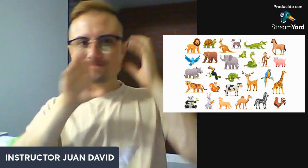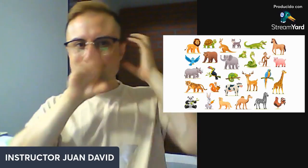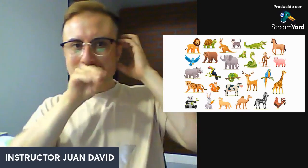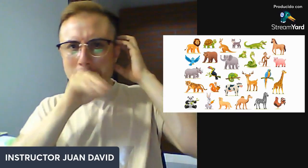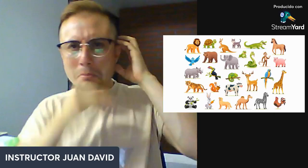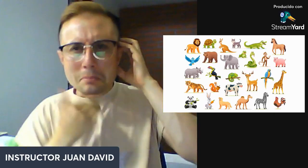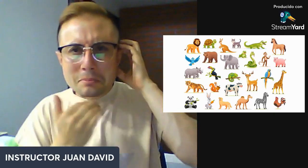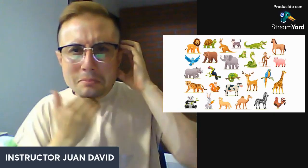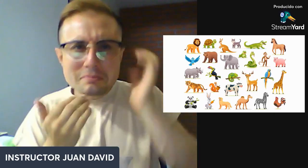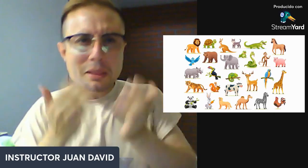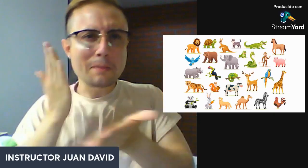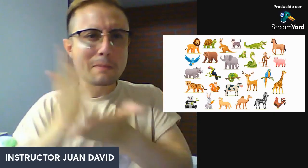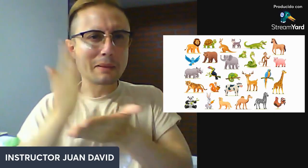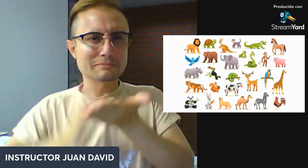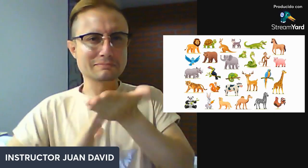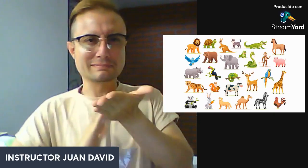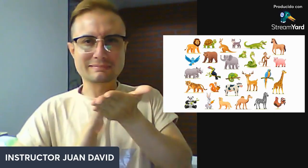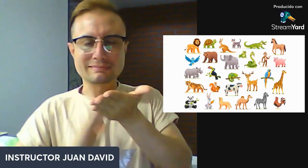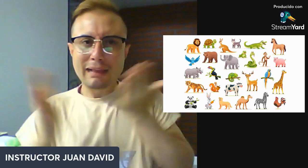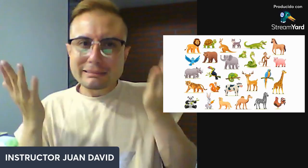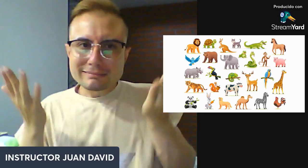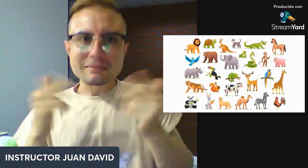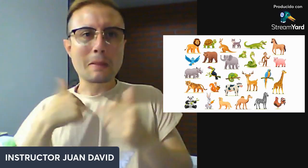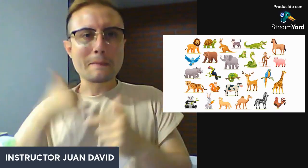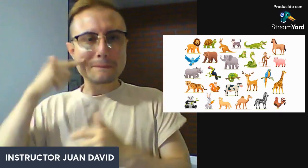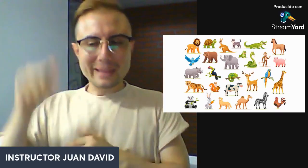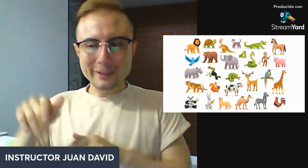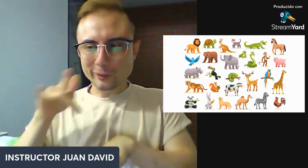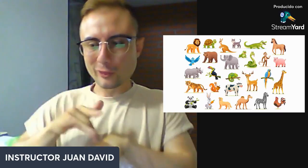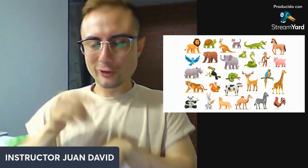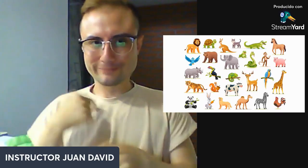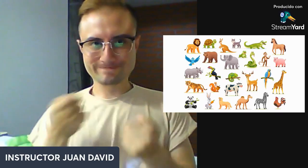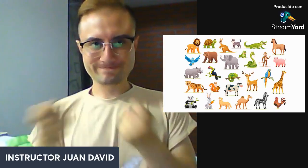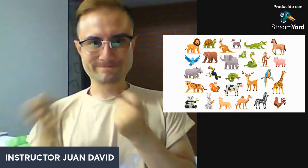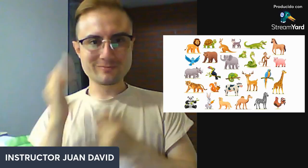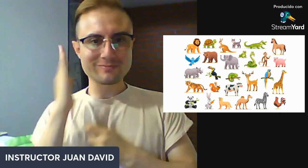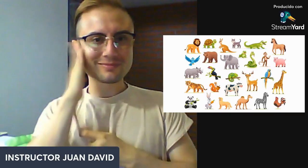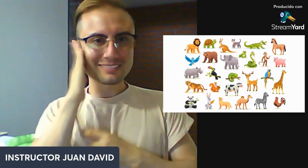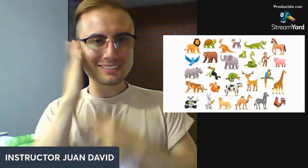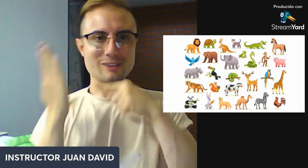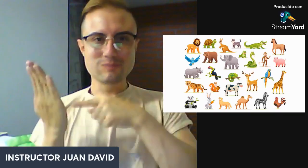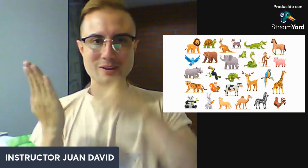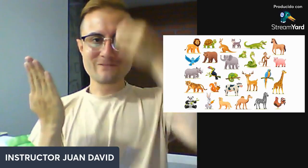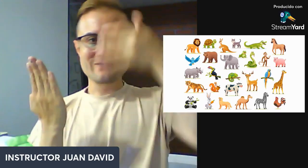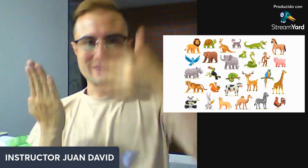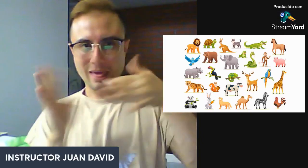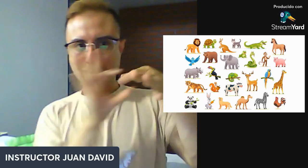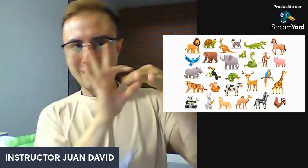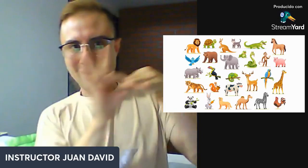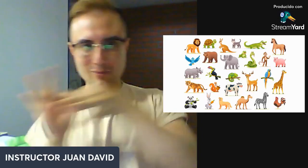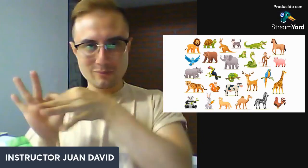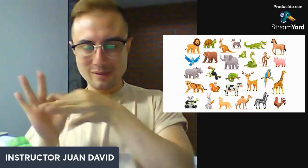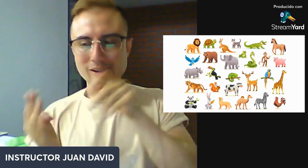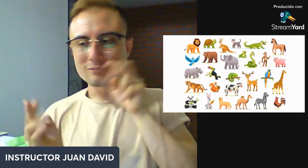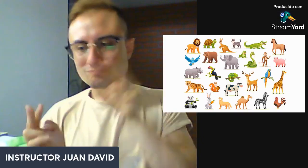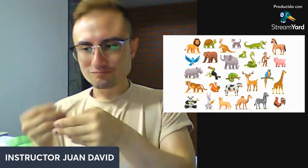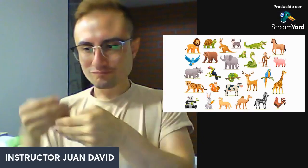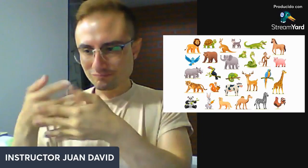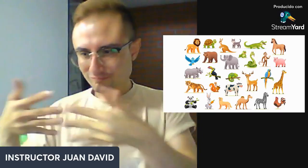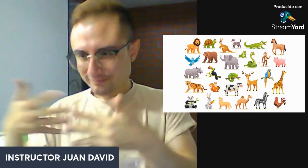Claro, ni, sí, lo que pasa es que es un problema de la plataforma StreamYard que no me deja ver los comentarios, entonces por medio de mi teléfono